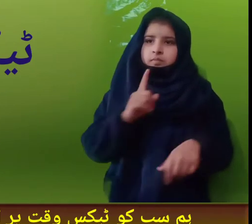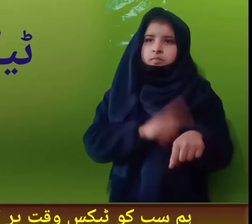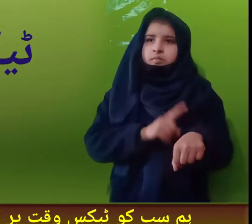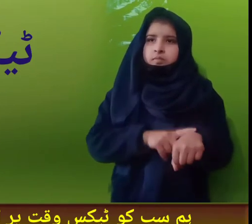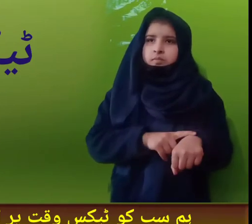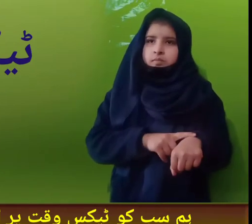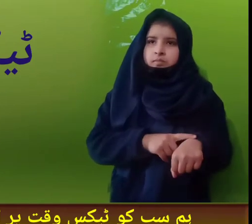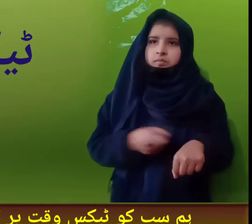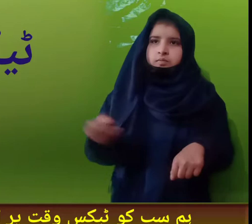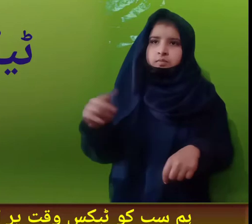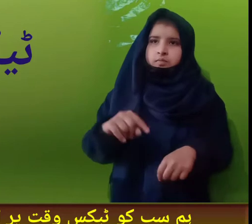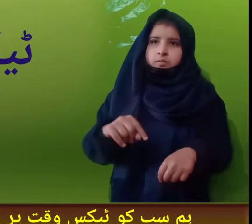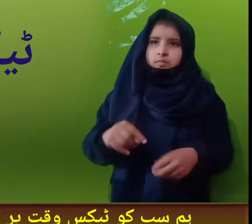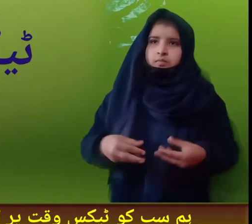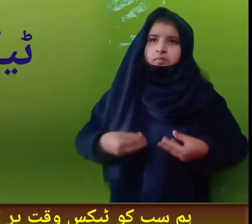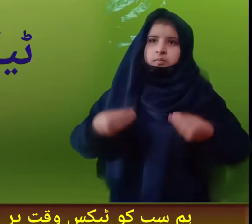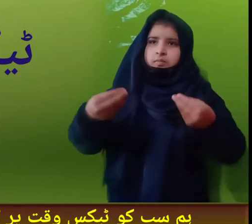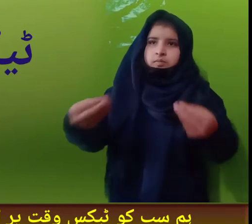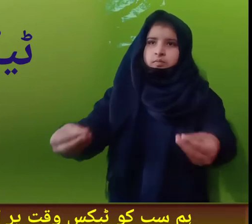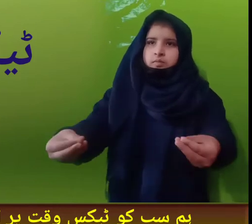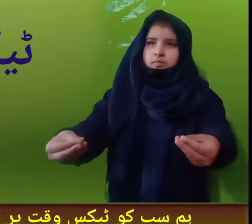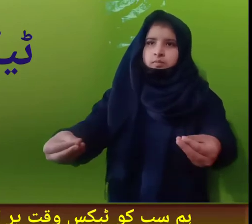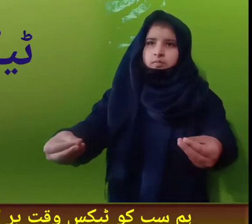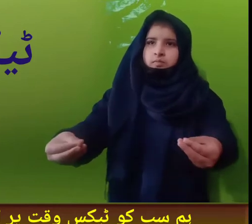वक्त पर अदा करना चाहिए।